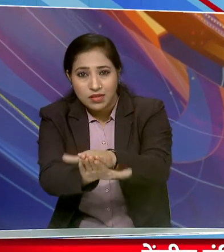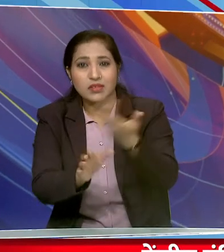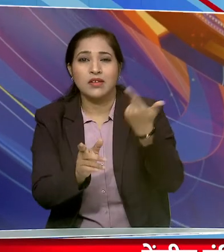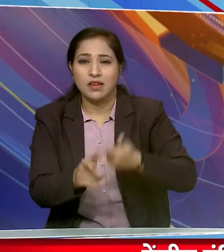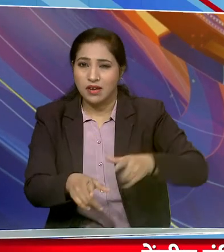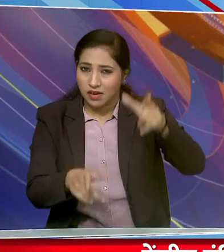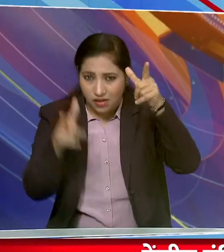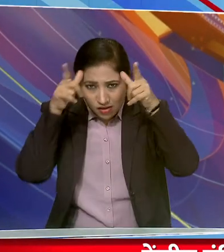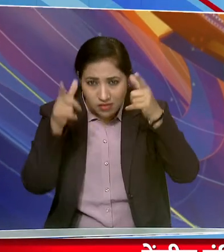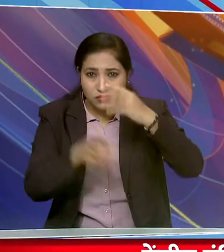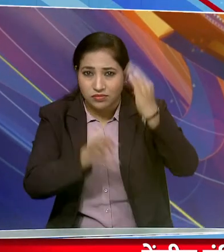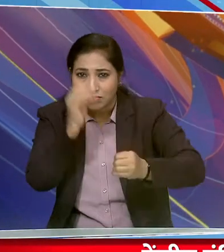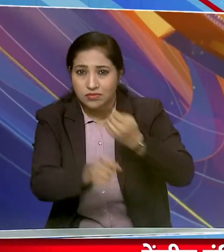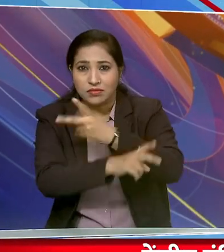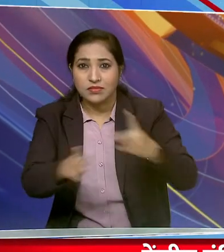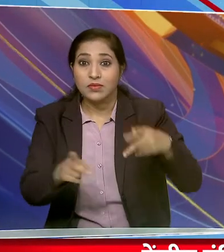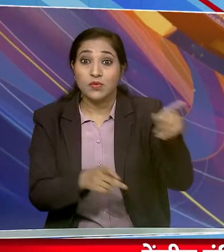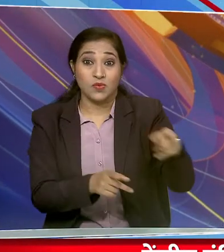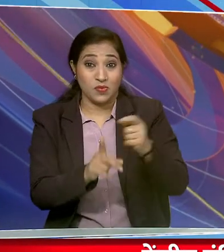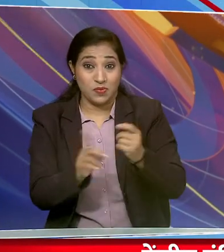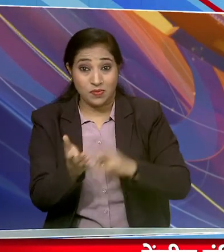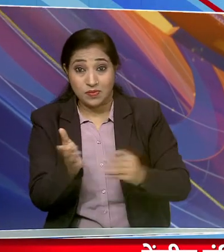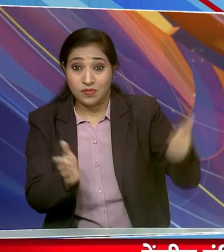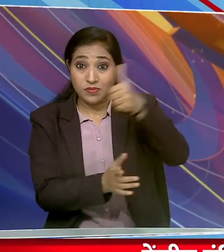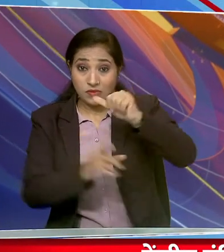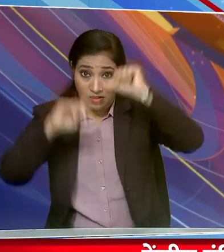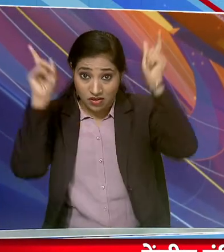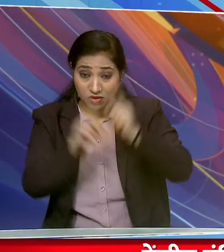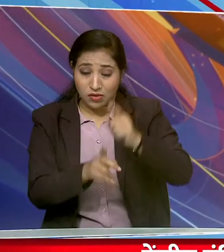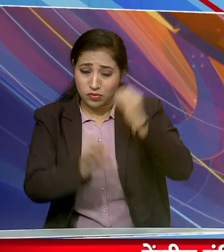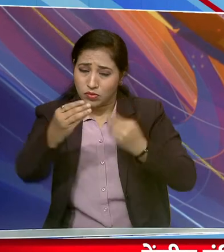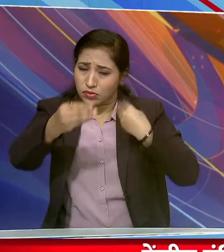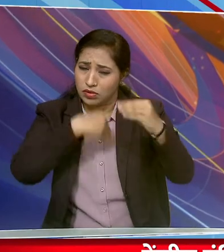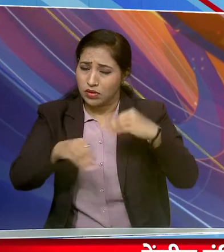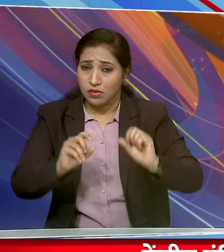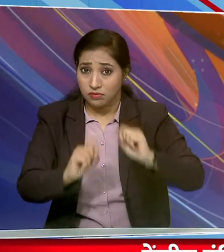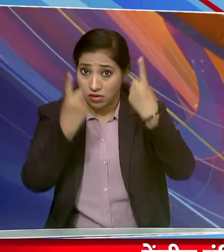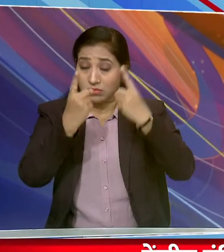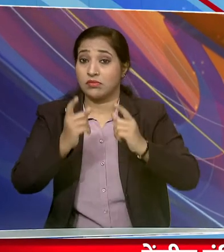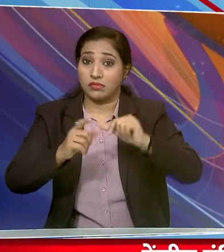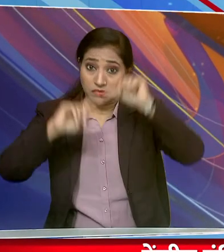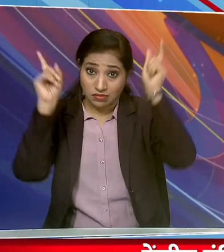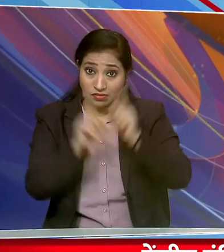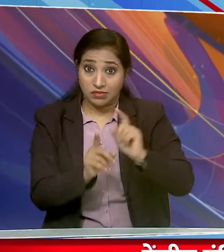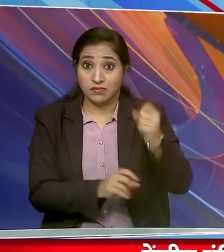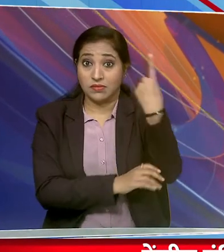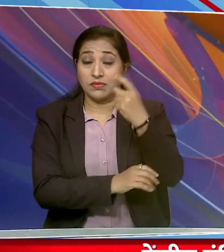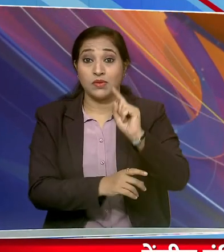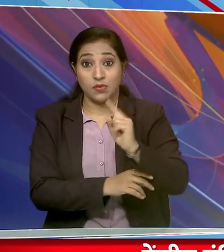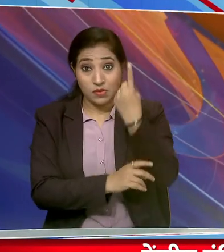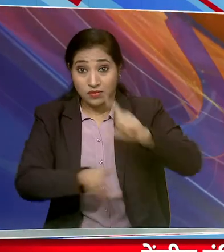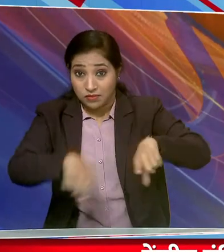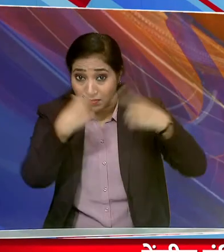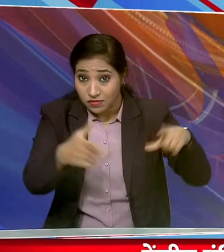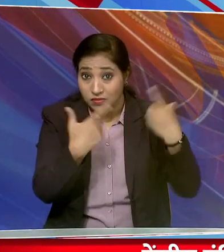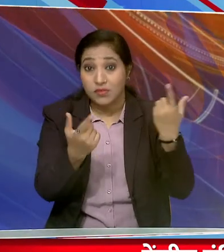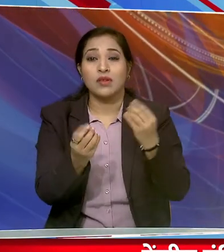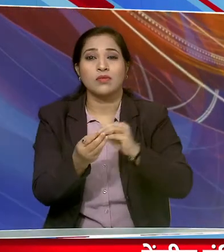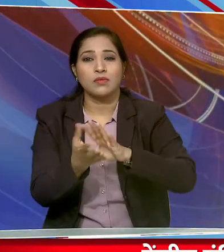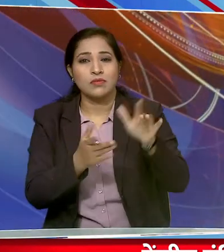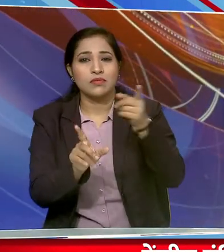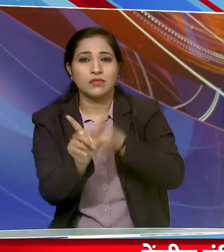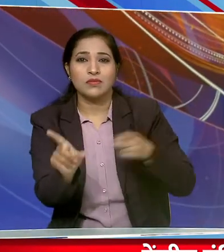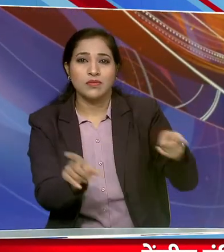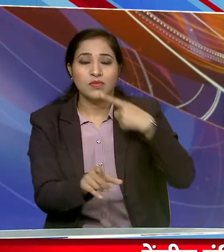डेयरी मंत्री पुरुषोत्तम रूपाला ने कहा, भारत दुनिया का सबसे बड़ा दूध उत्पादक बना। वन, पर्यावरण एवं श्रम रोजगार मंत्री भूपेंद्र यादव ने